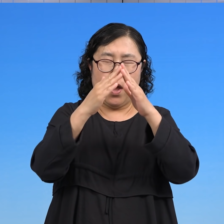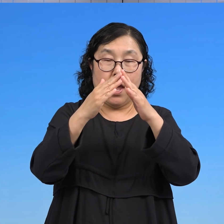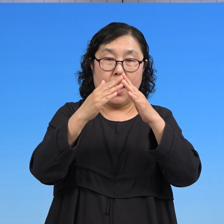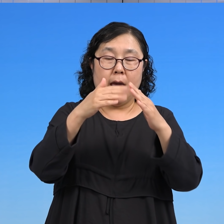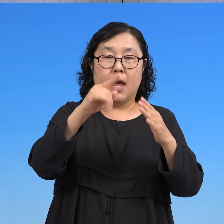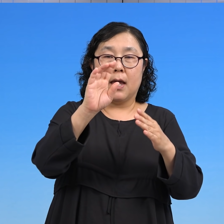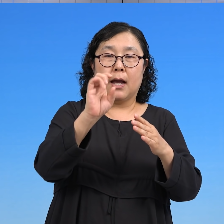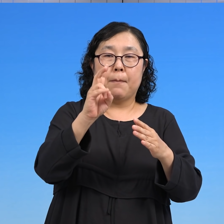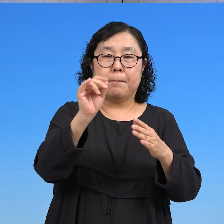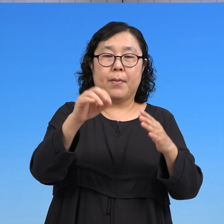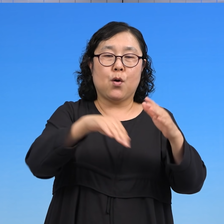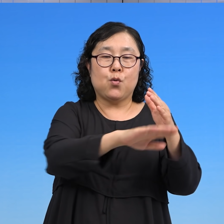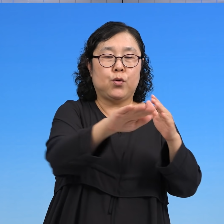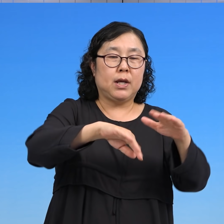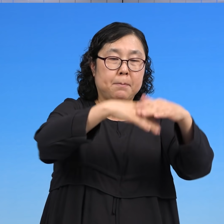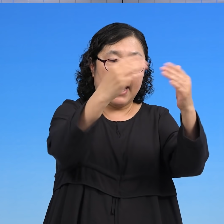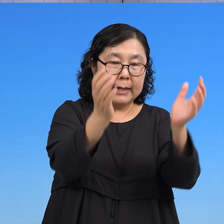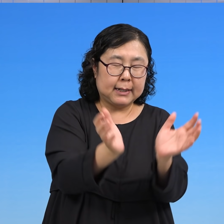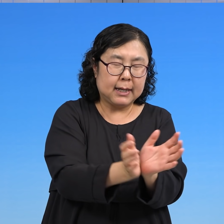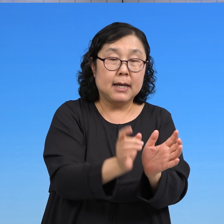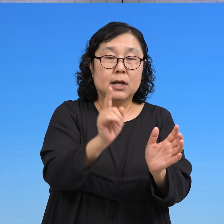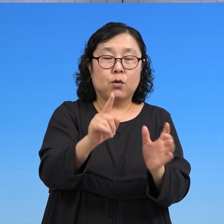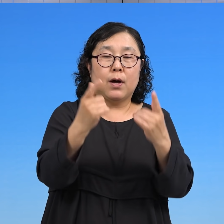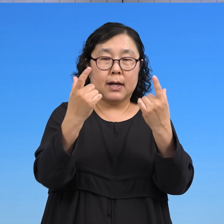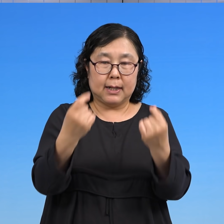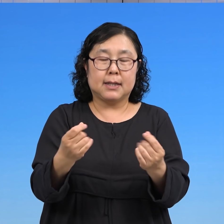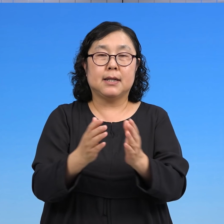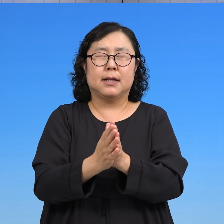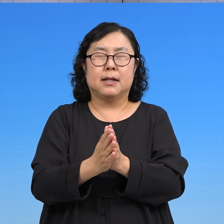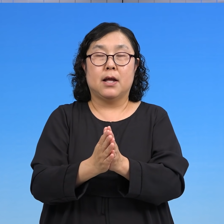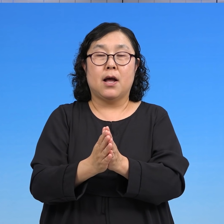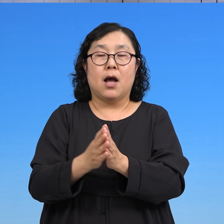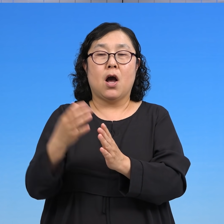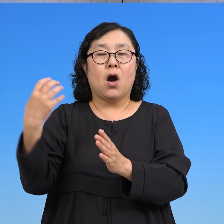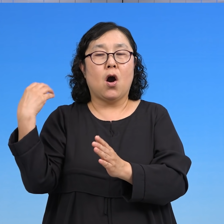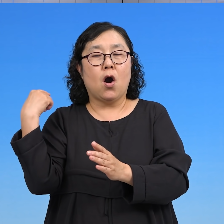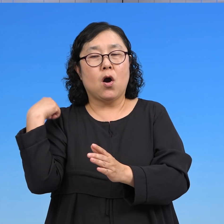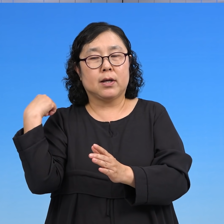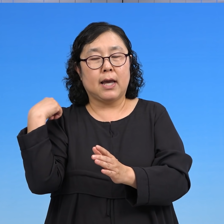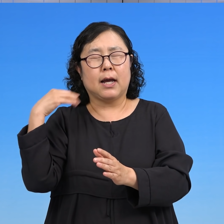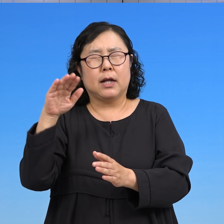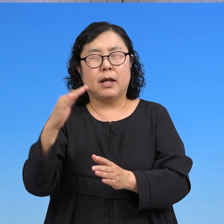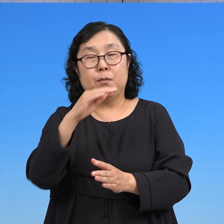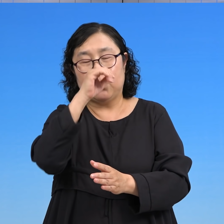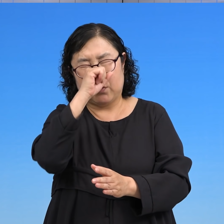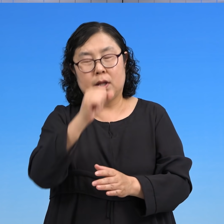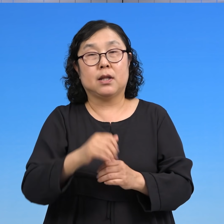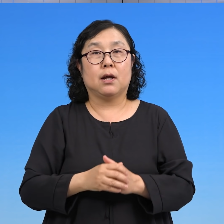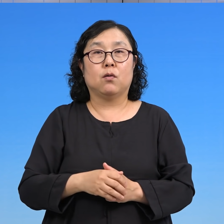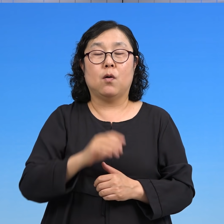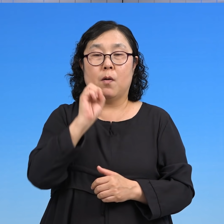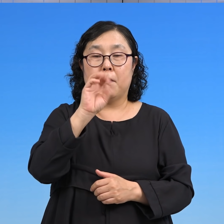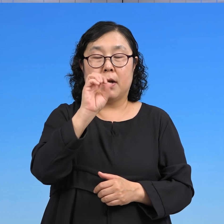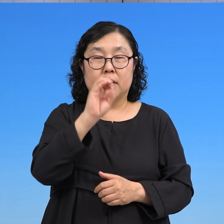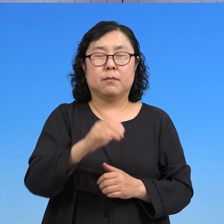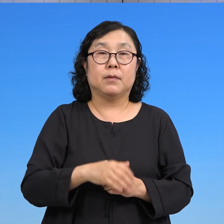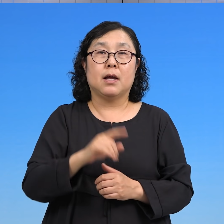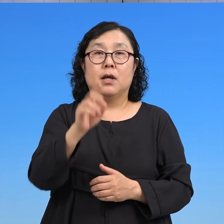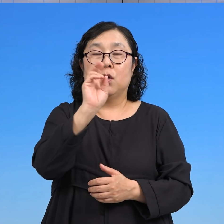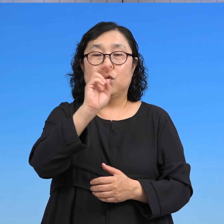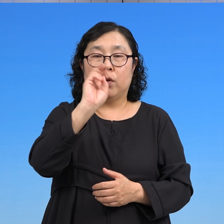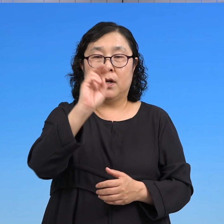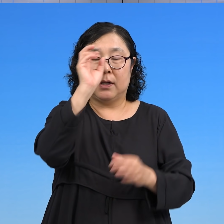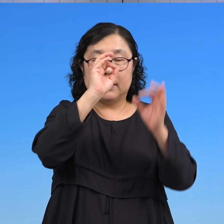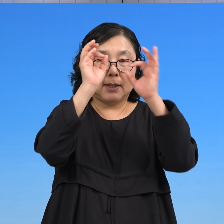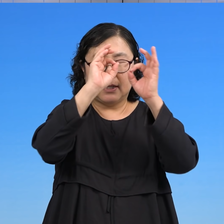어깨면 좋겠습니다. 그 초신자가 그런 이야기를 하시더라고요. 그분이 이제 돌아가고 난 다음에 검색을 해서 이